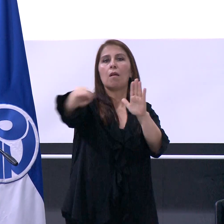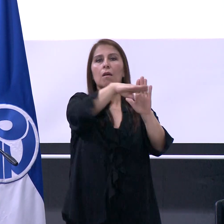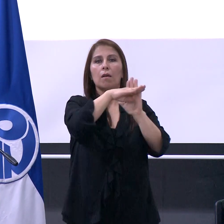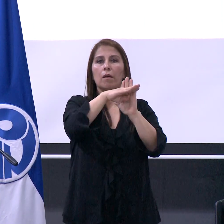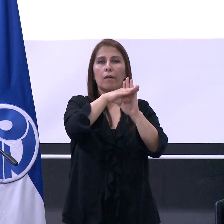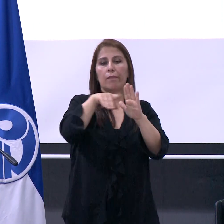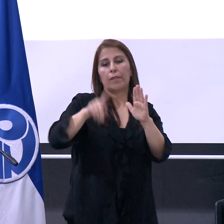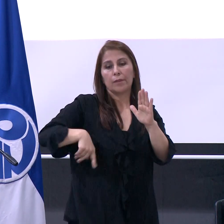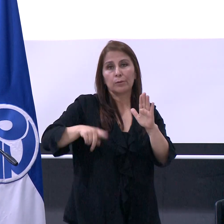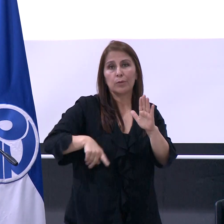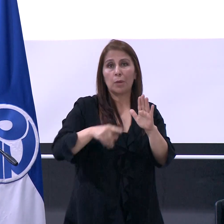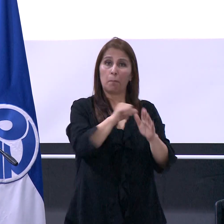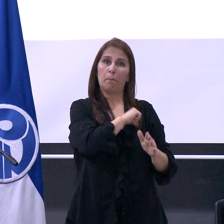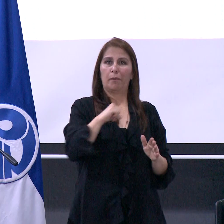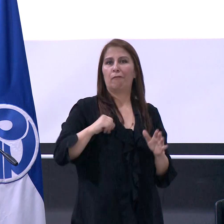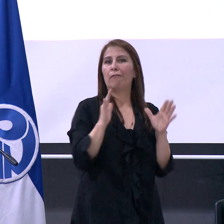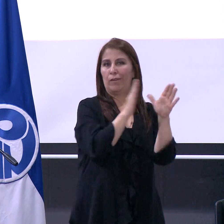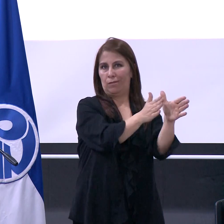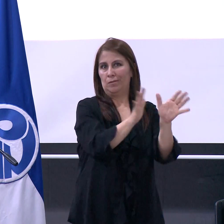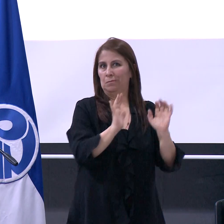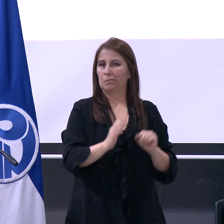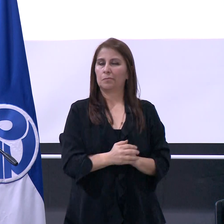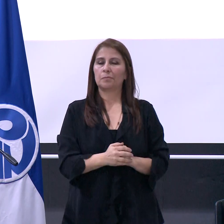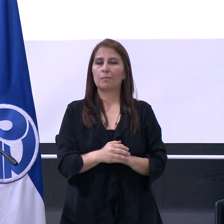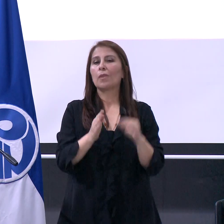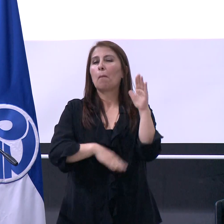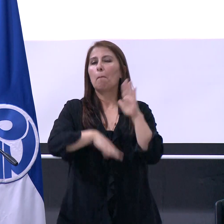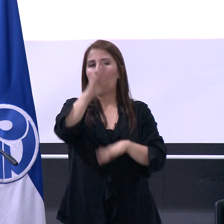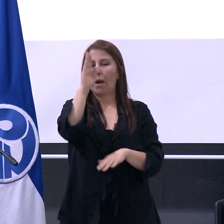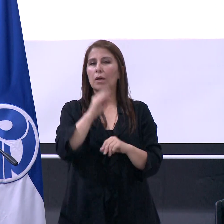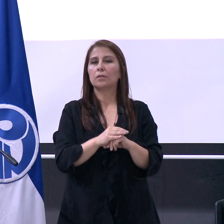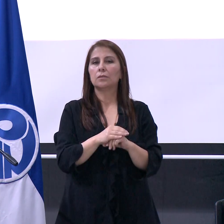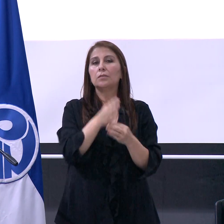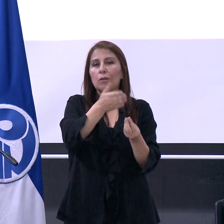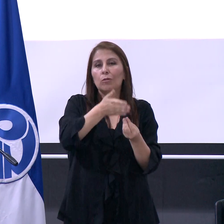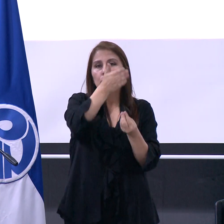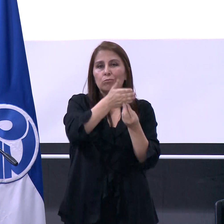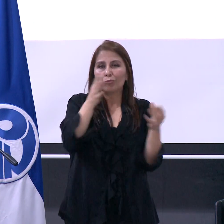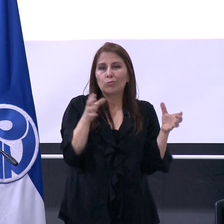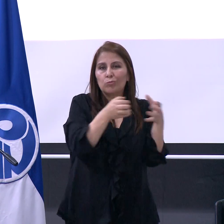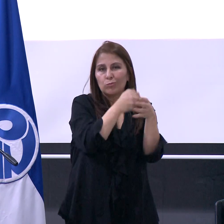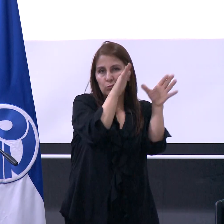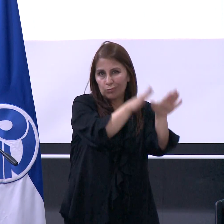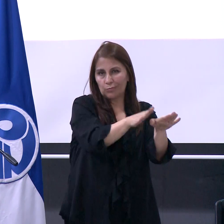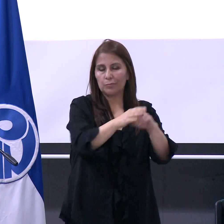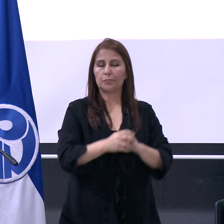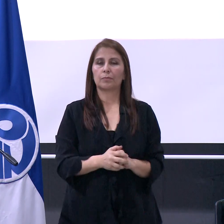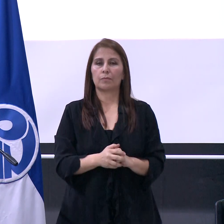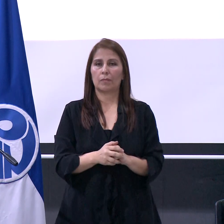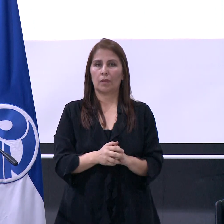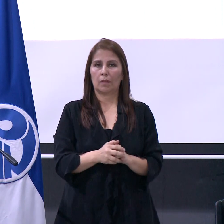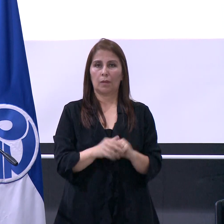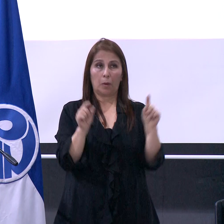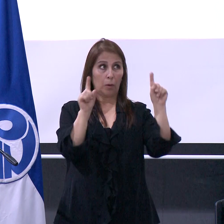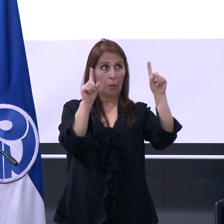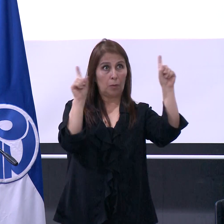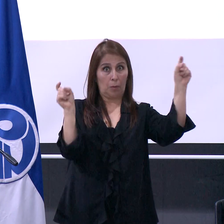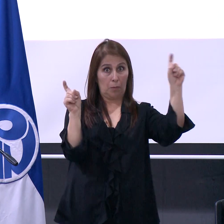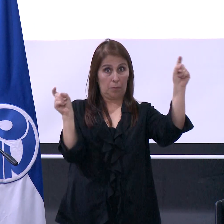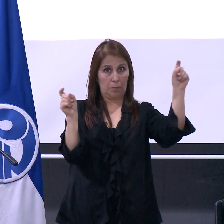y las escuelas normales privadas en particular de las comunidades religiosas cito comillas